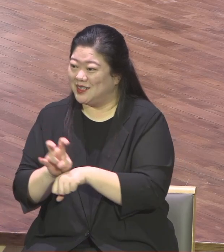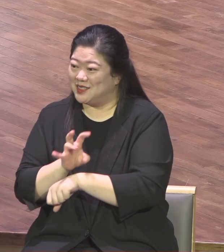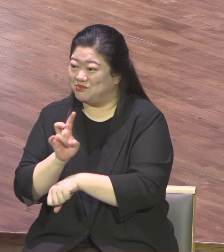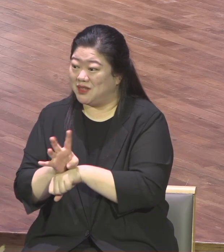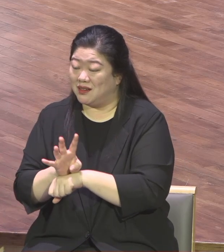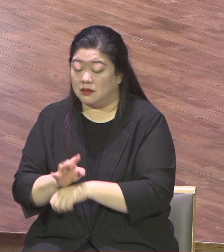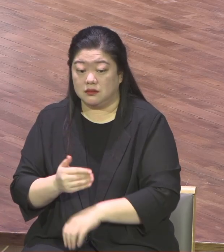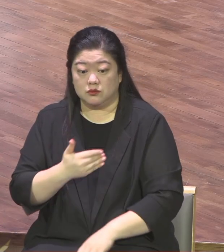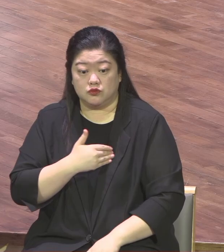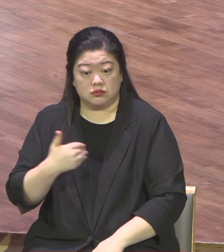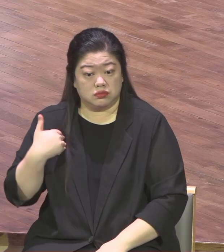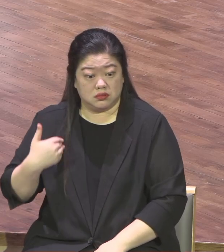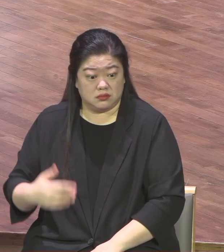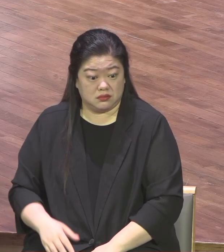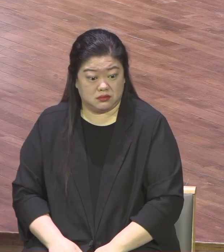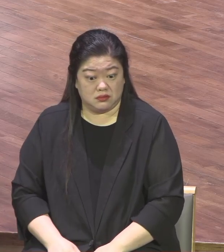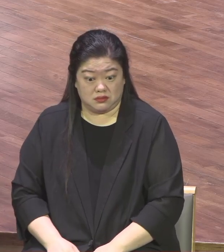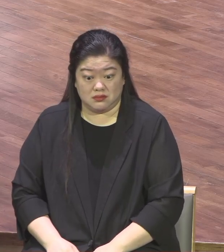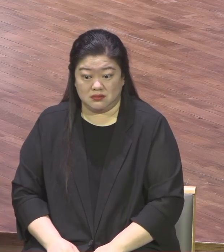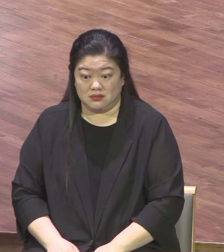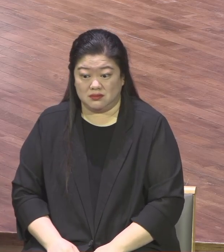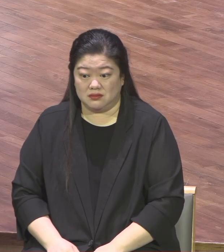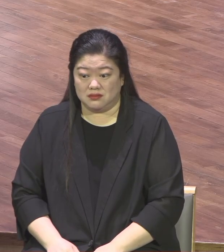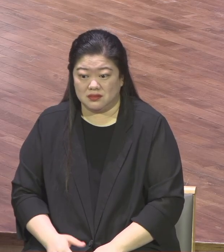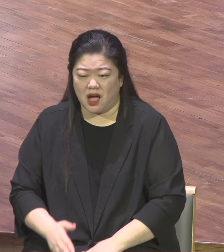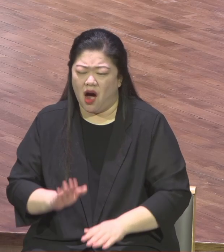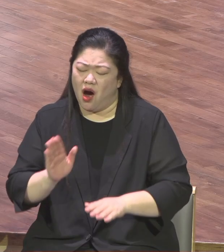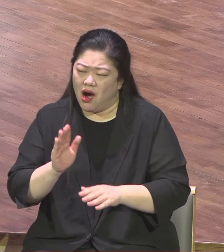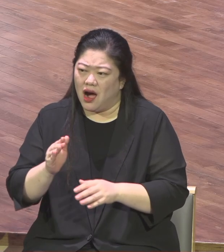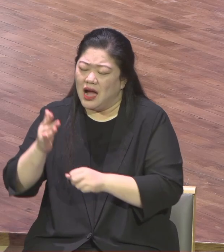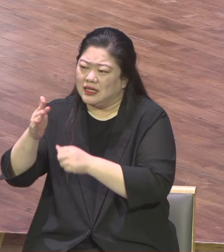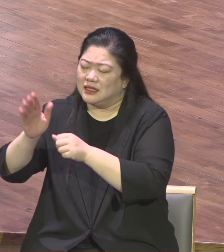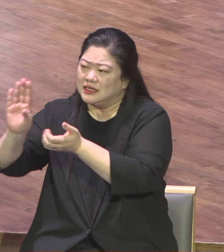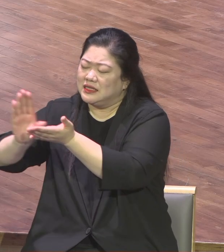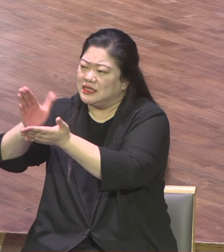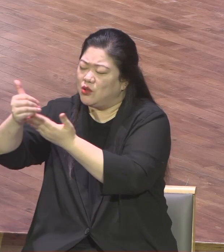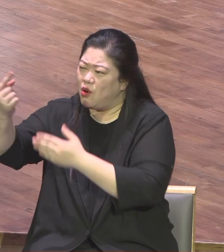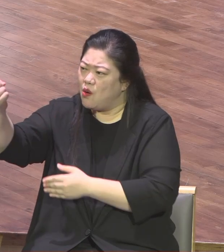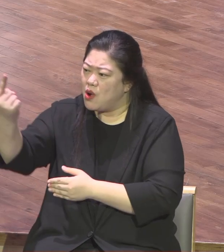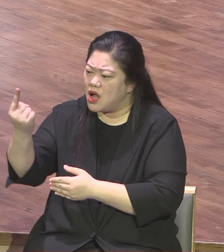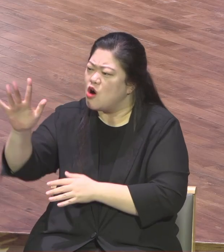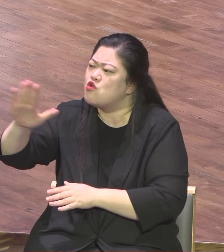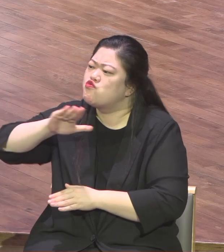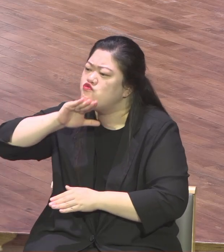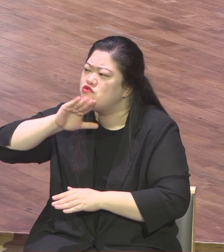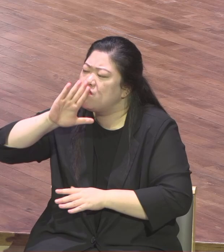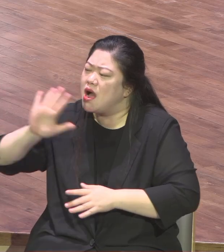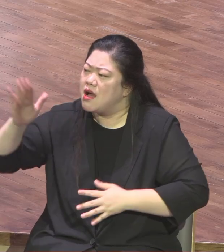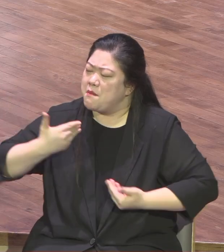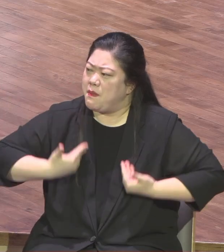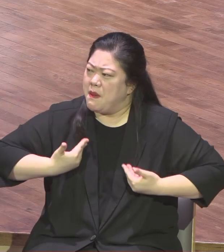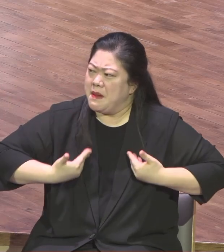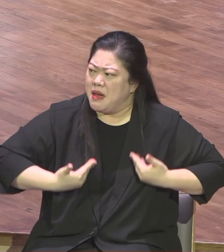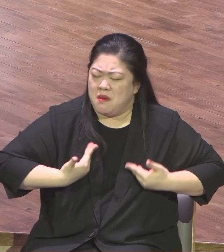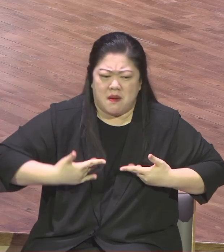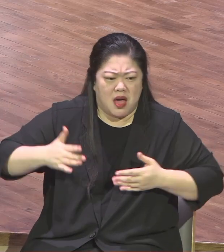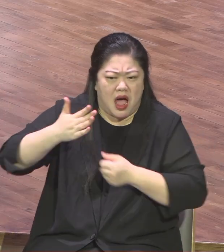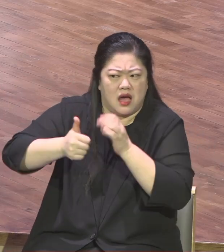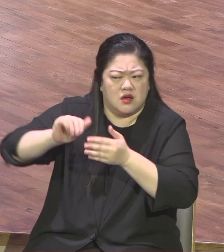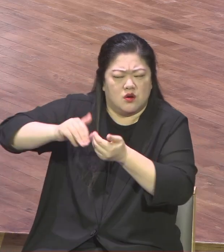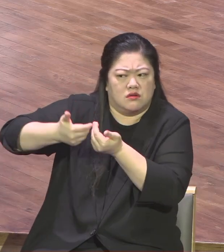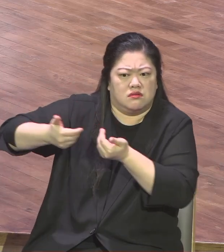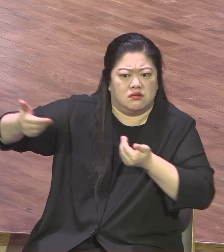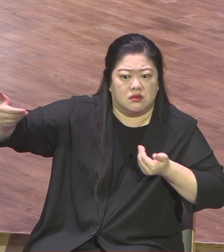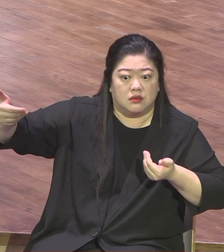24시 상관없어. 환경 상관없이, 실패했다 성공했다 상관없이, 그 상관없는 거죠.